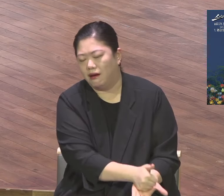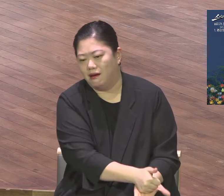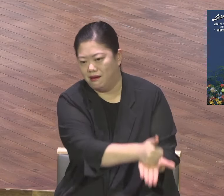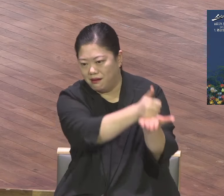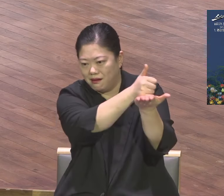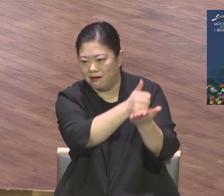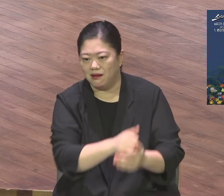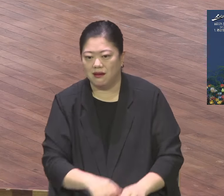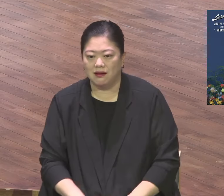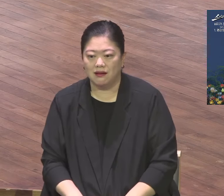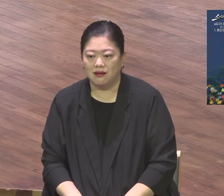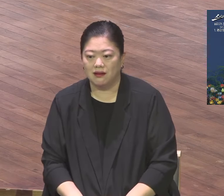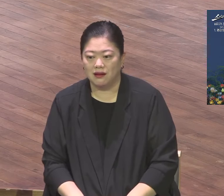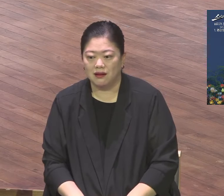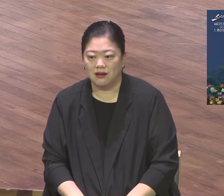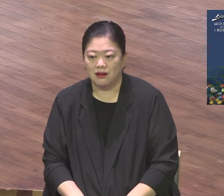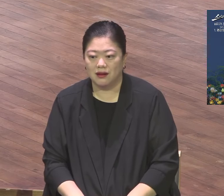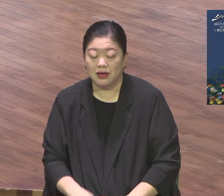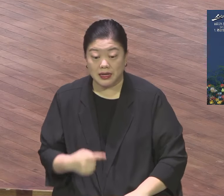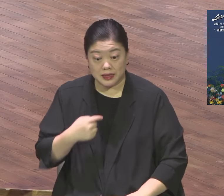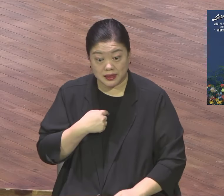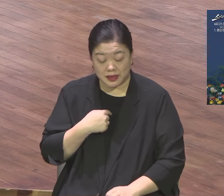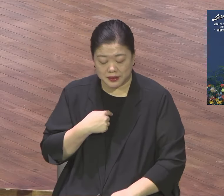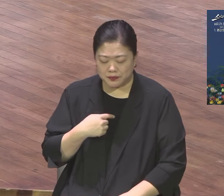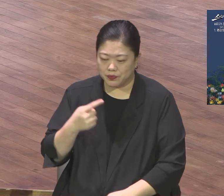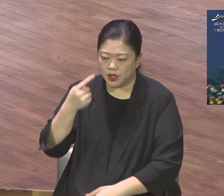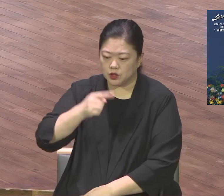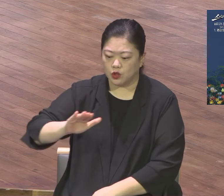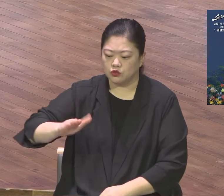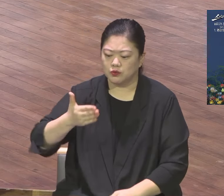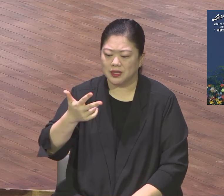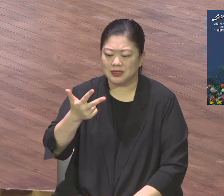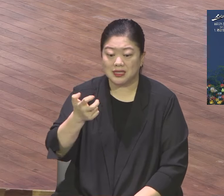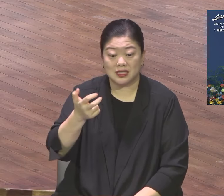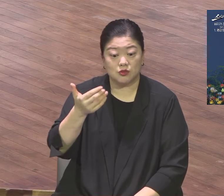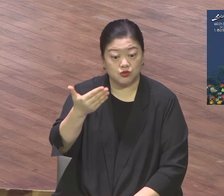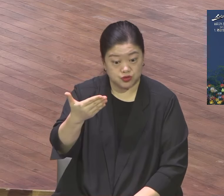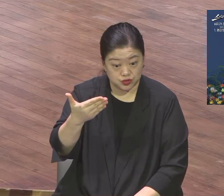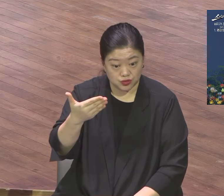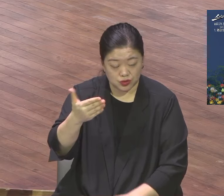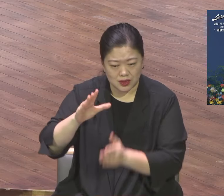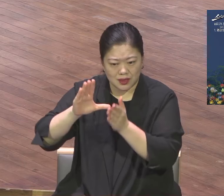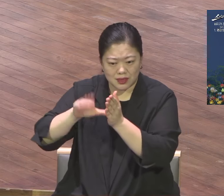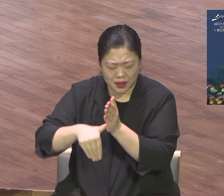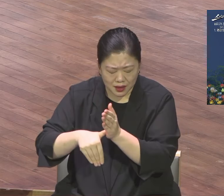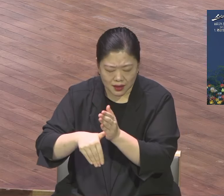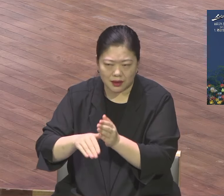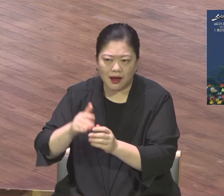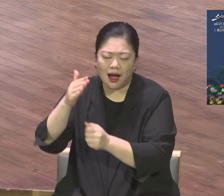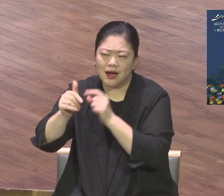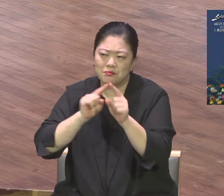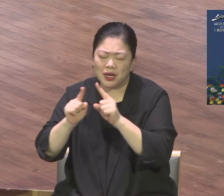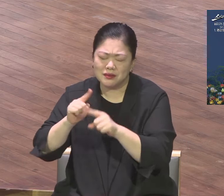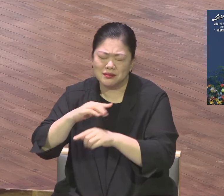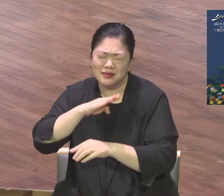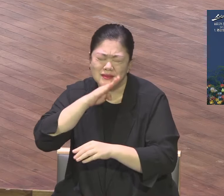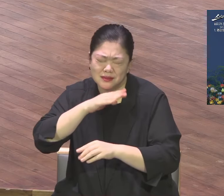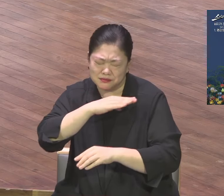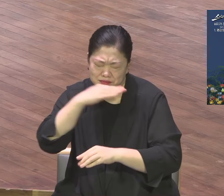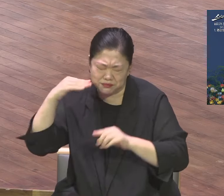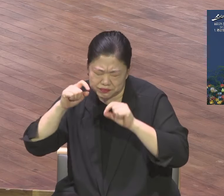있습니다. 79년 7 이후로 지금까지 저는 지금까지 그 과정을